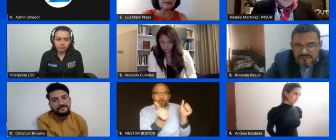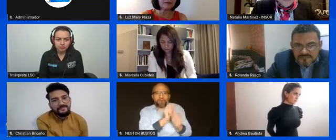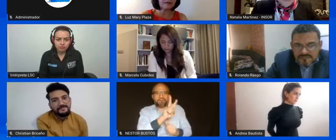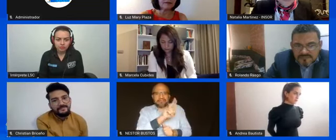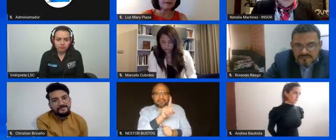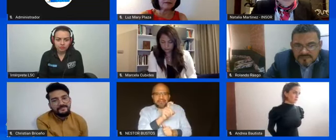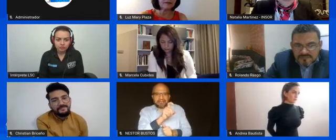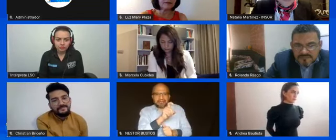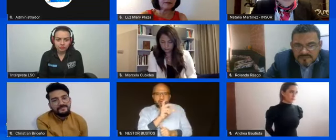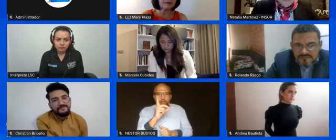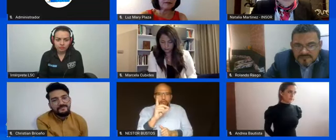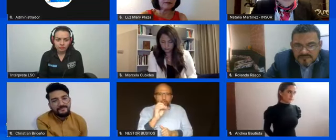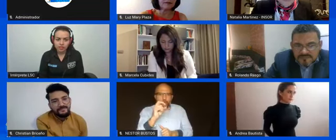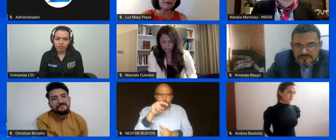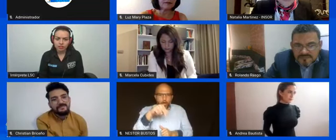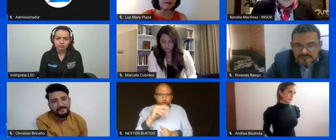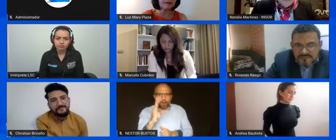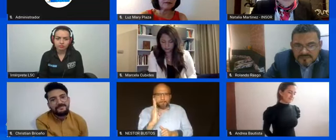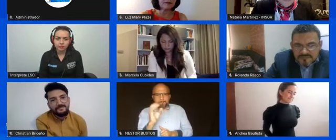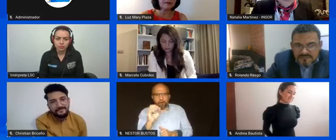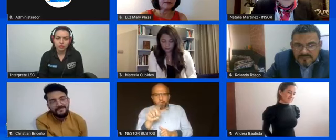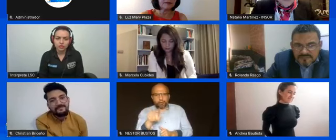dos se quedaron en la otra institución,